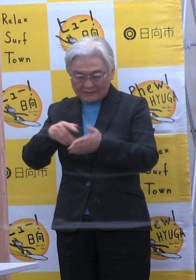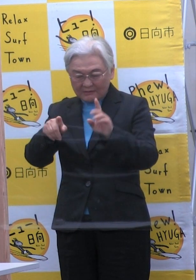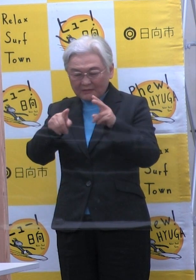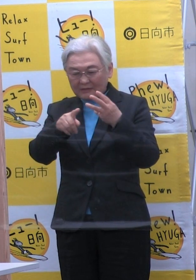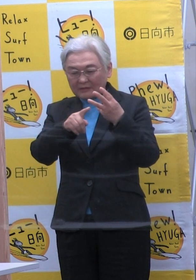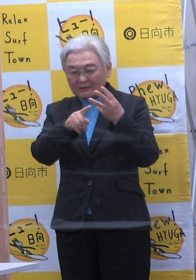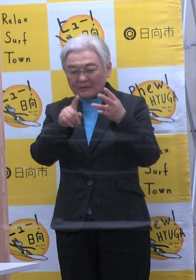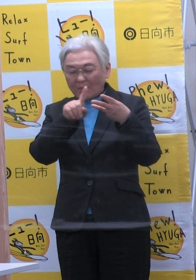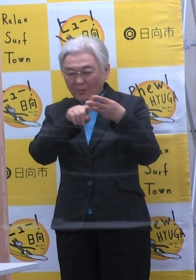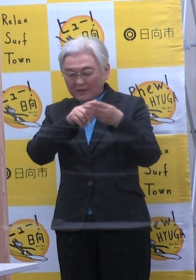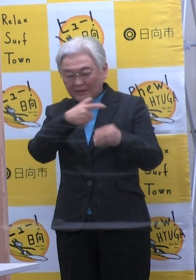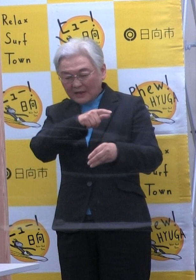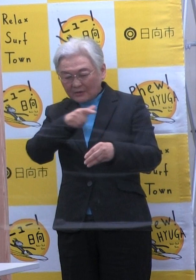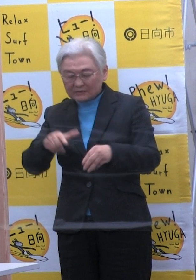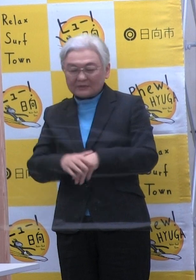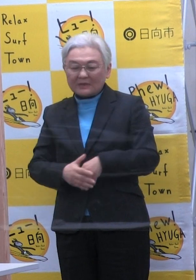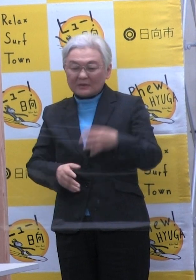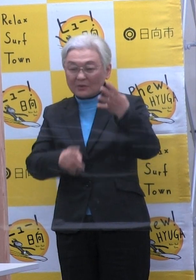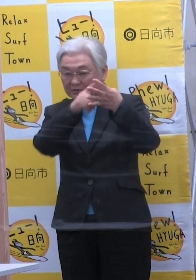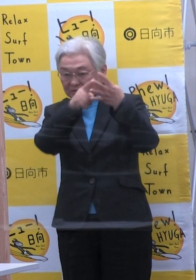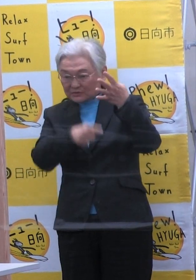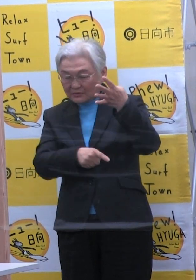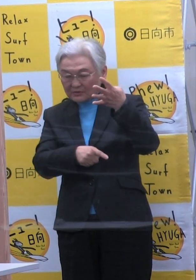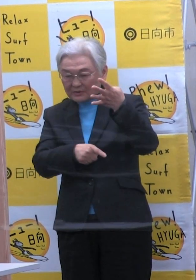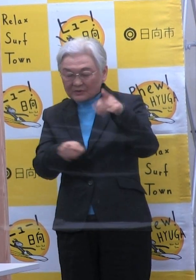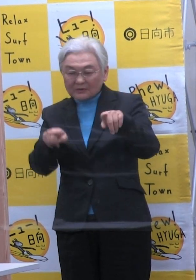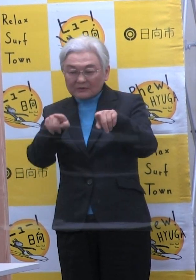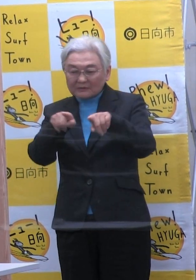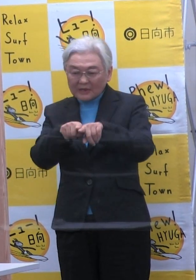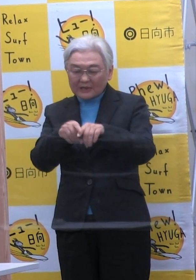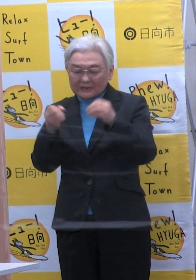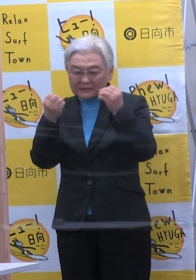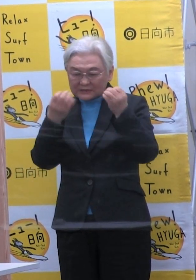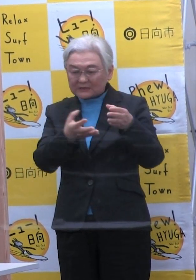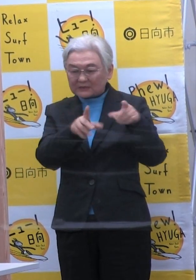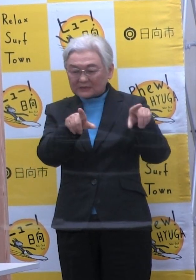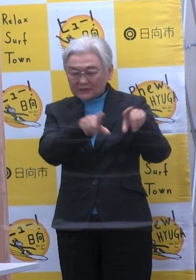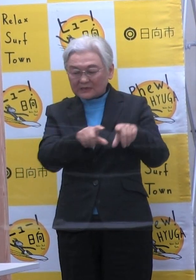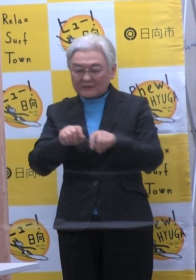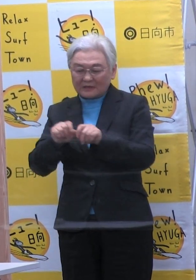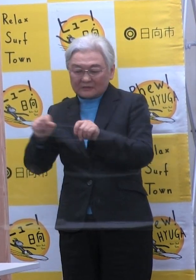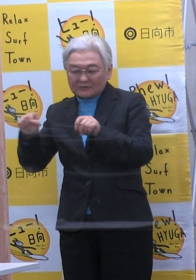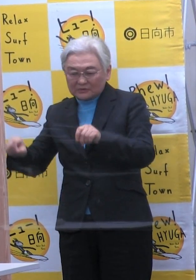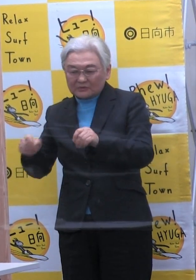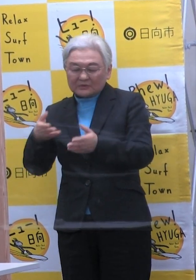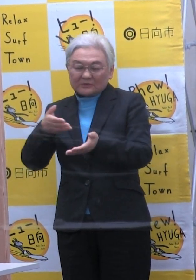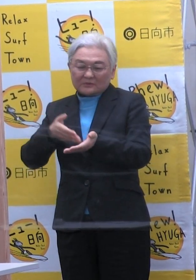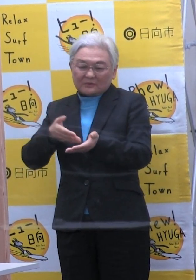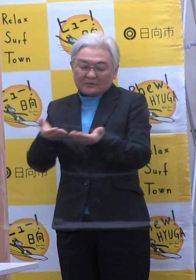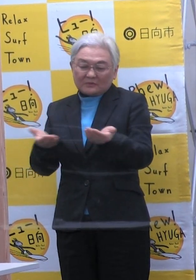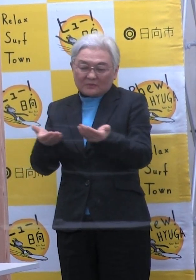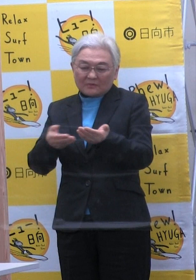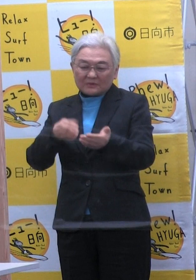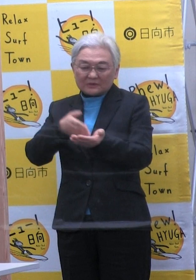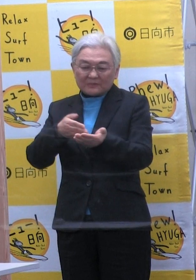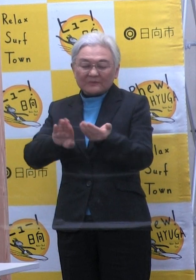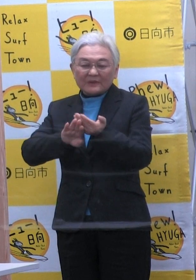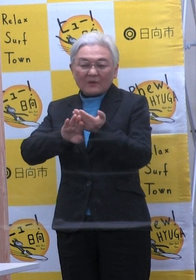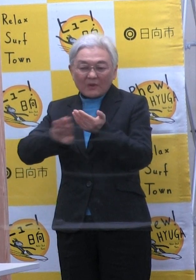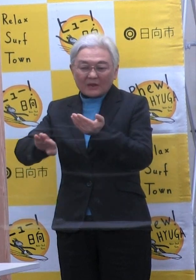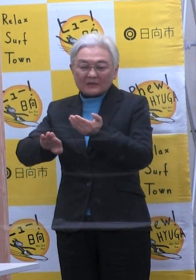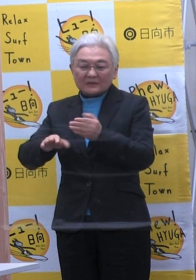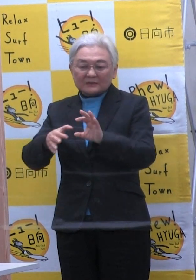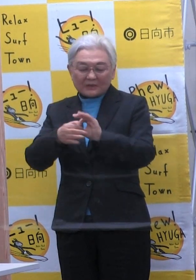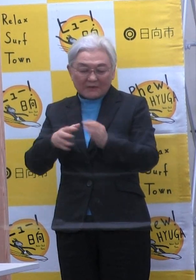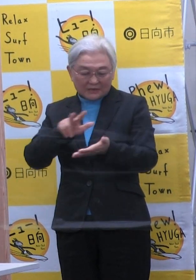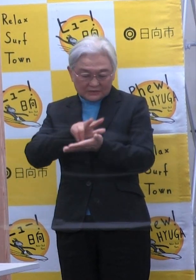つの重点戦略に沿った新規拡充事業を中心に説明しましたが、 その他については